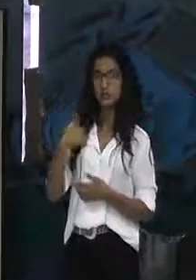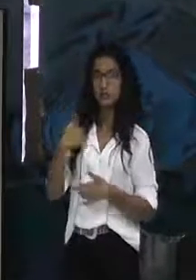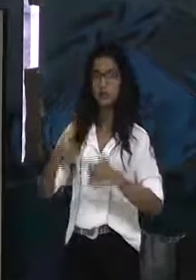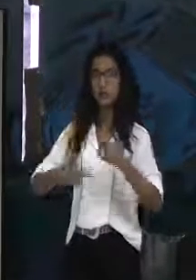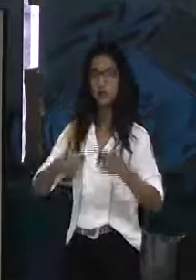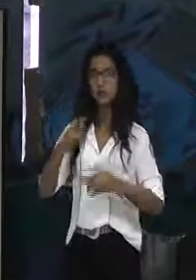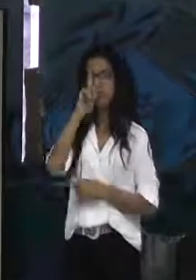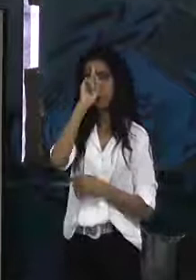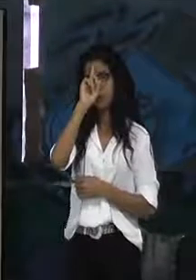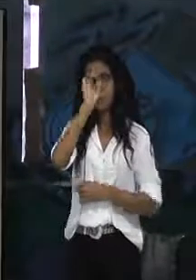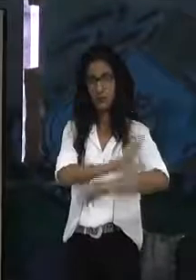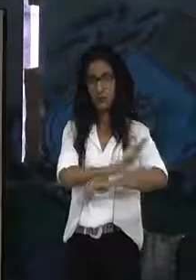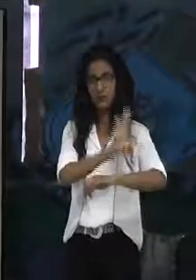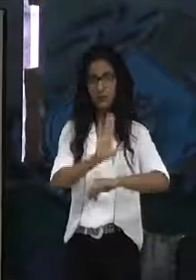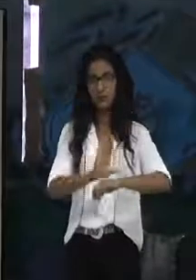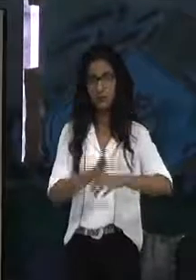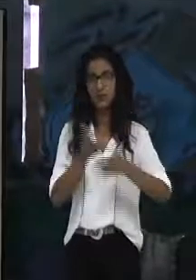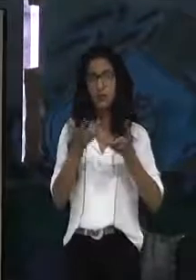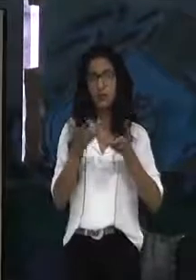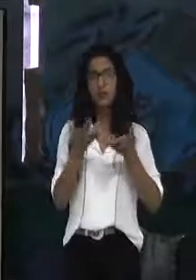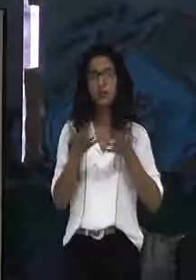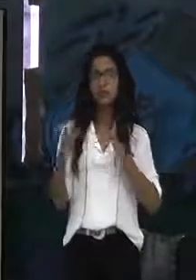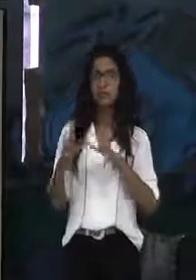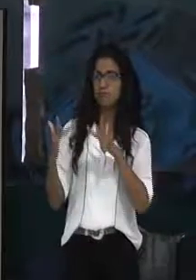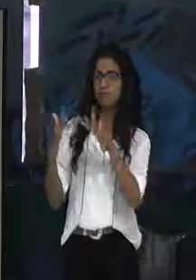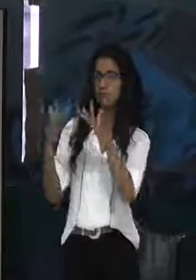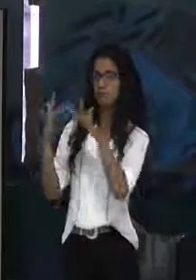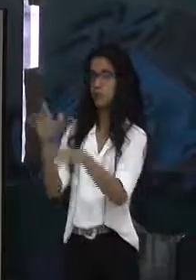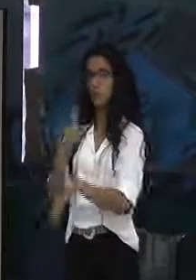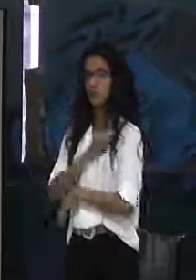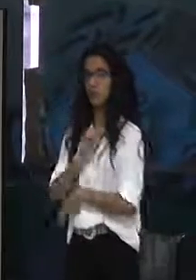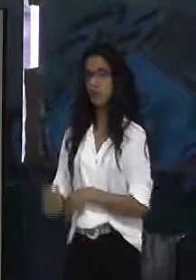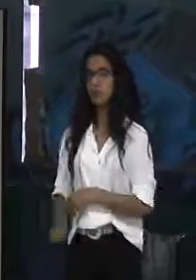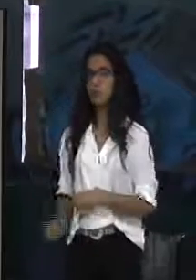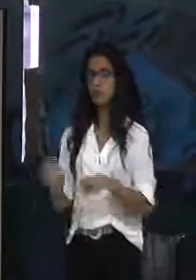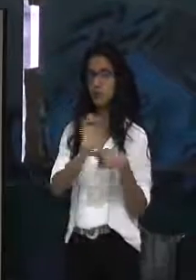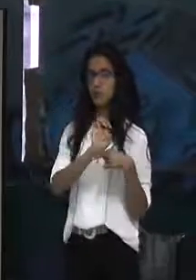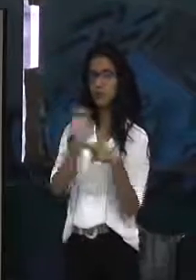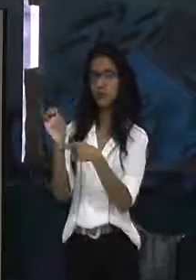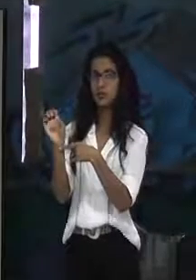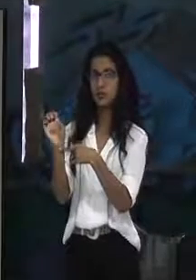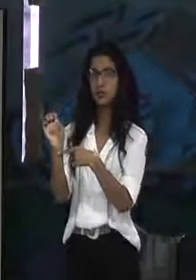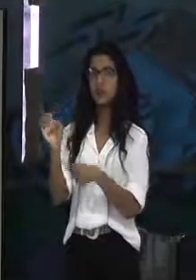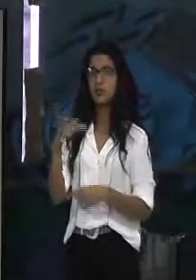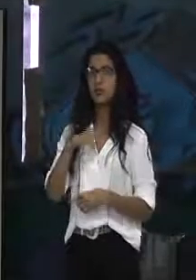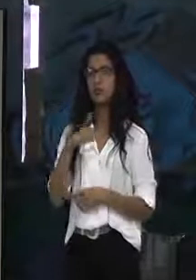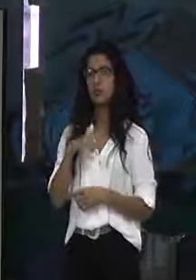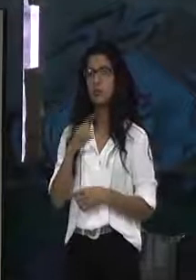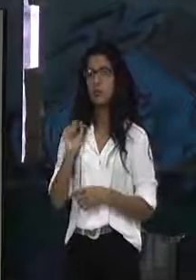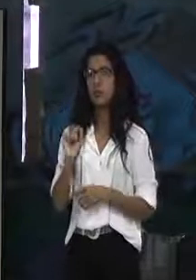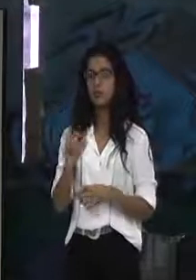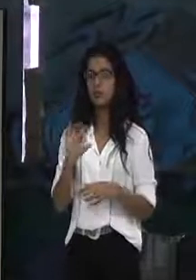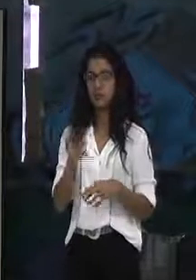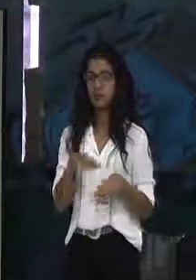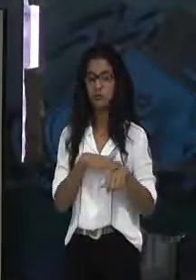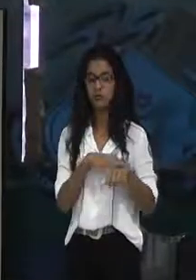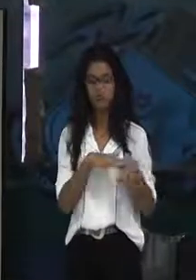gostaríamos de continuar dialogando com o governo do estado para que, ao invés dessa conversa que